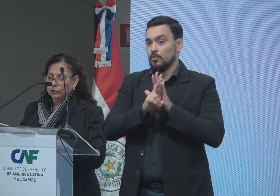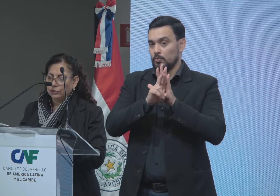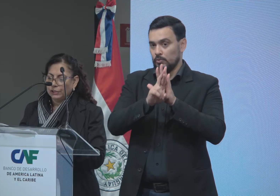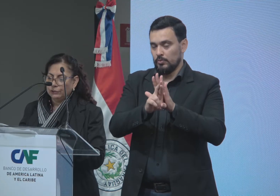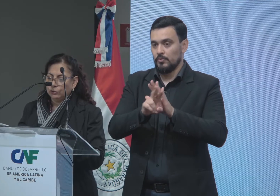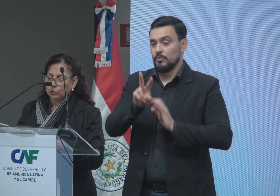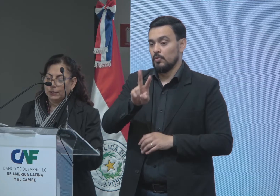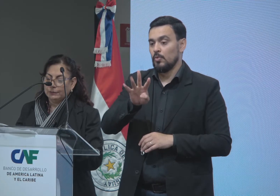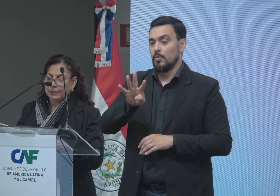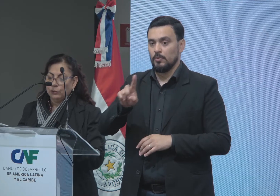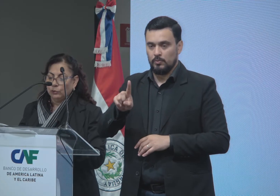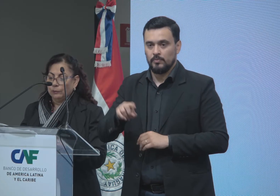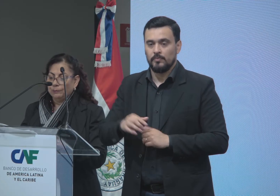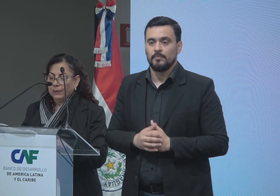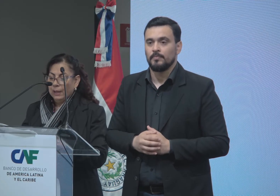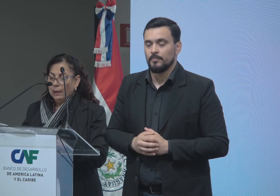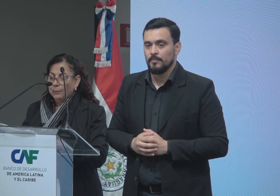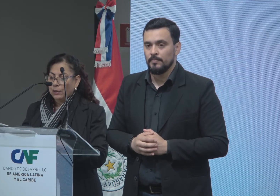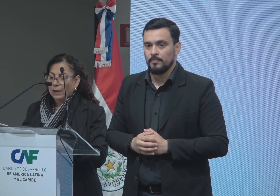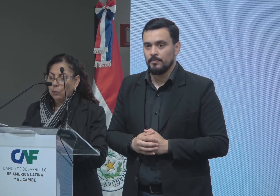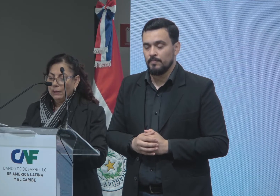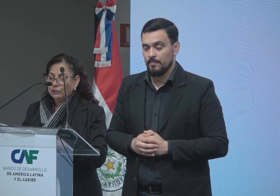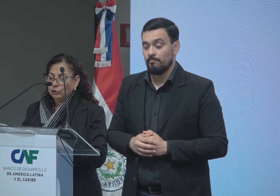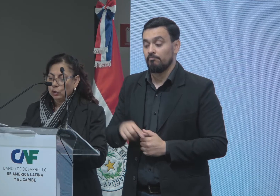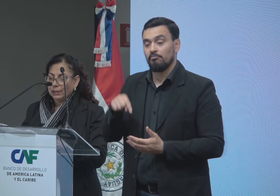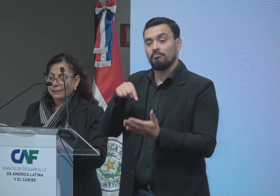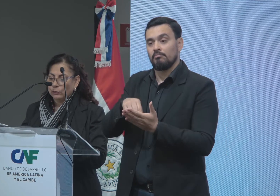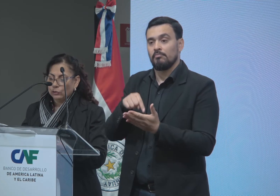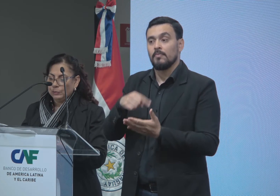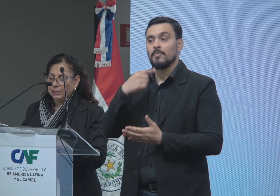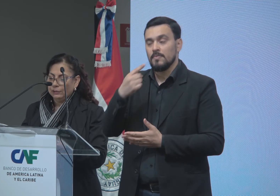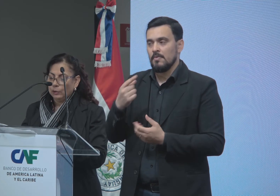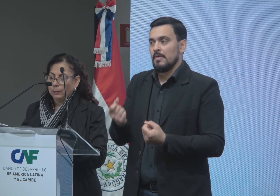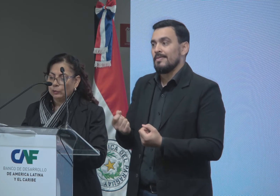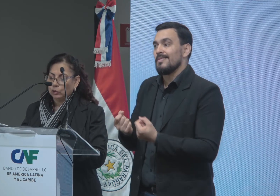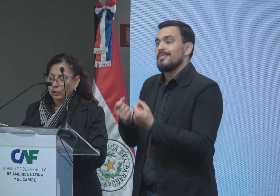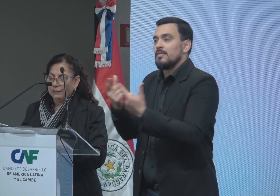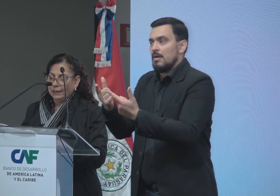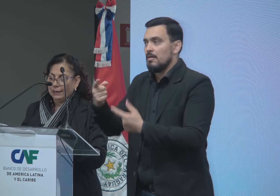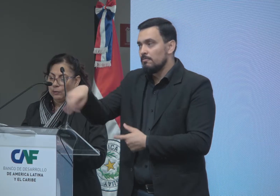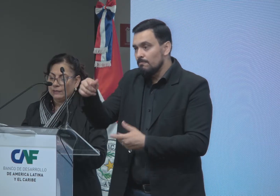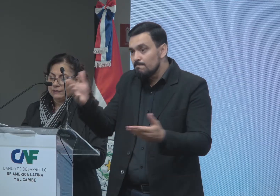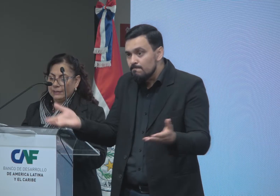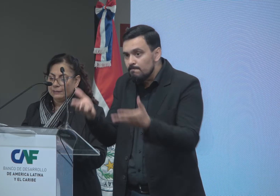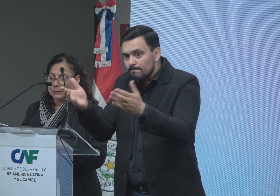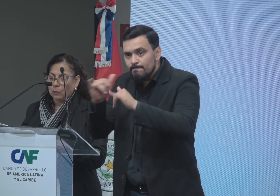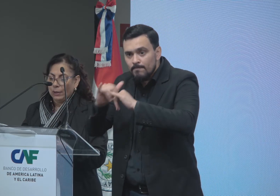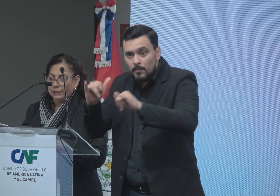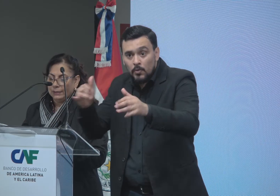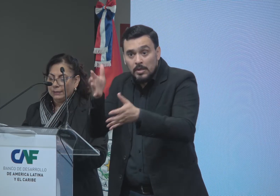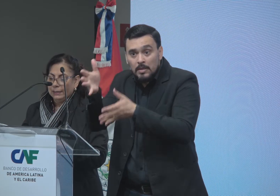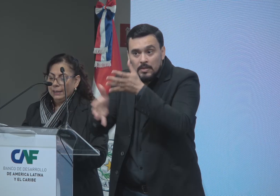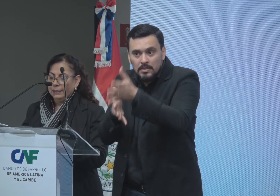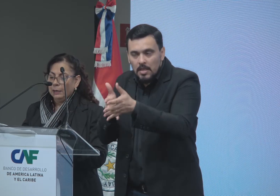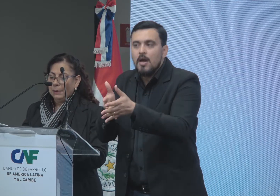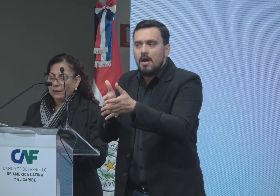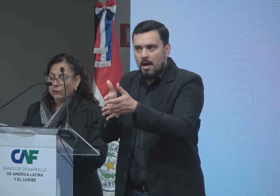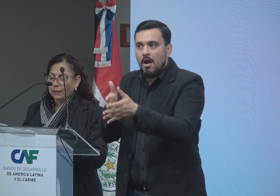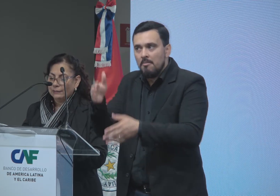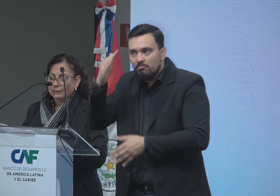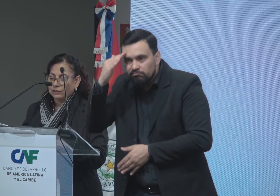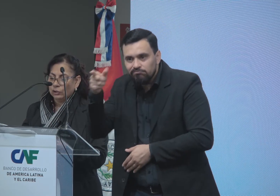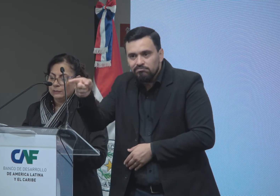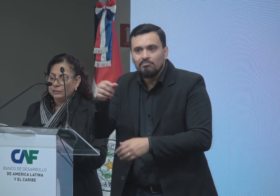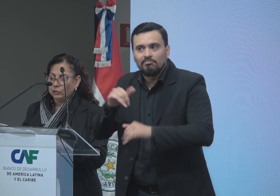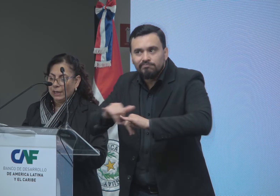número 241, por la cual se otorga reconocimiento a promotores de la lengua de señas paraguaya en el marco de